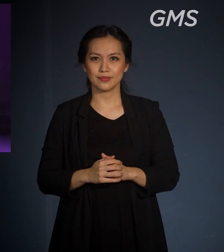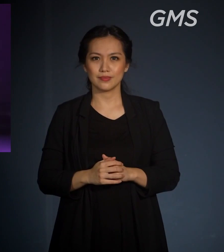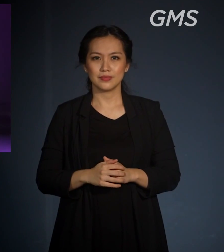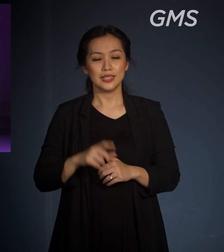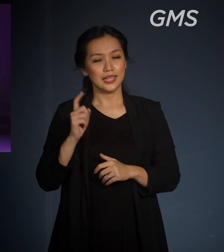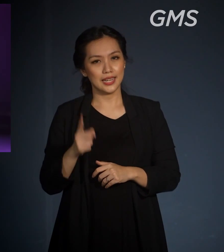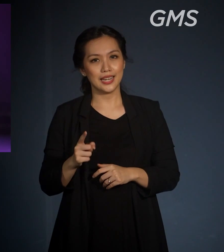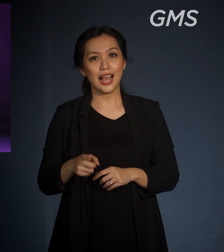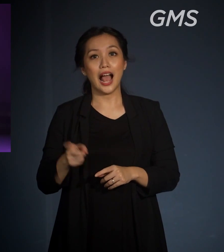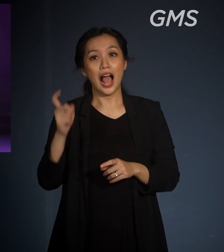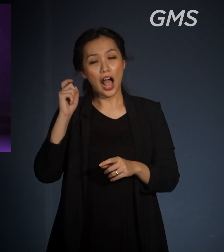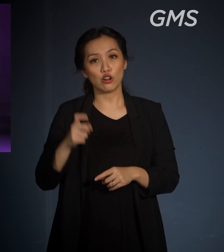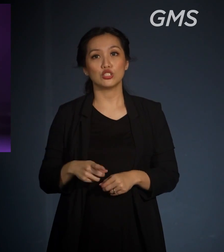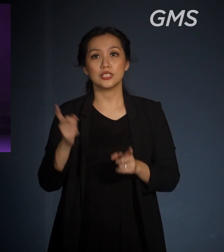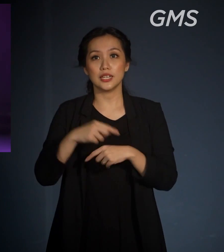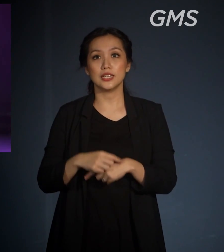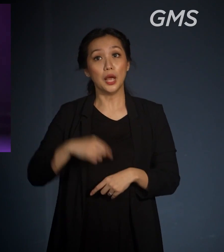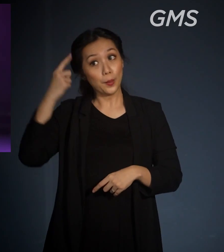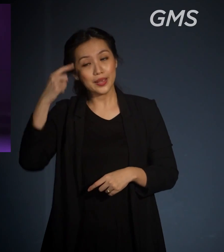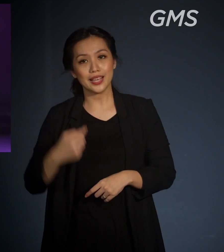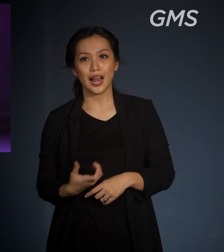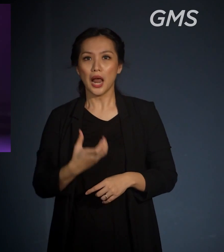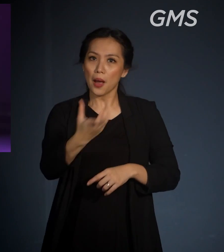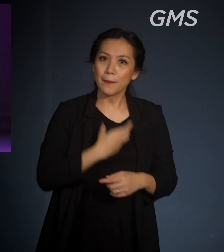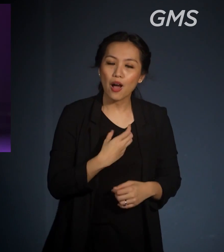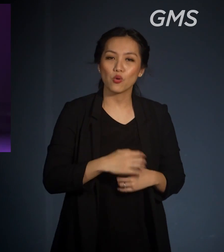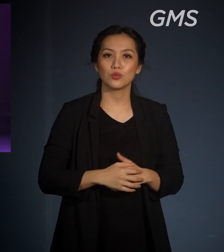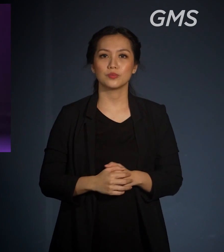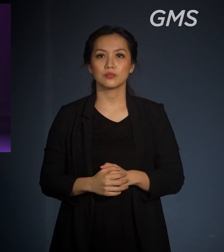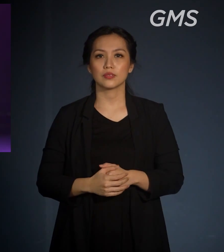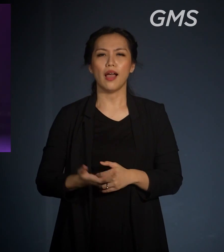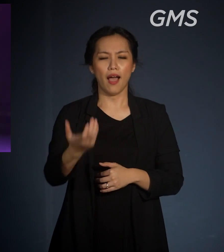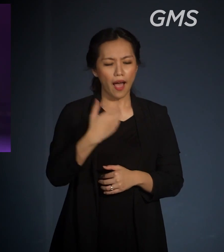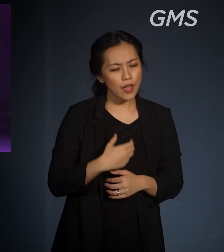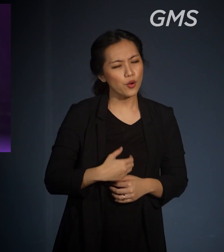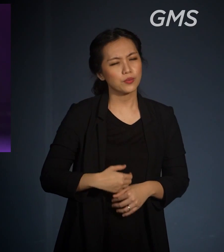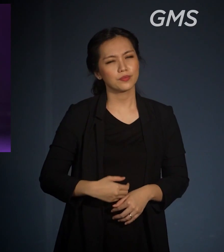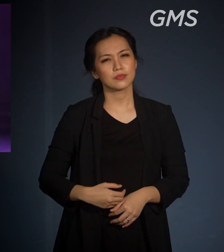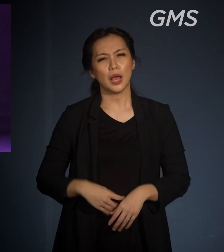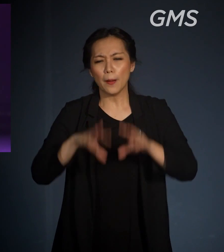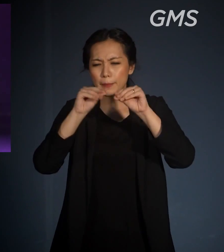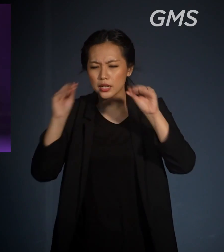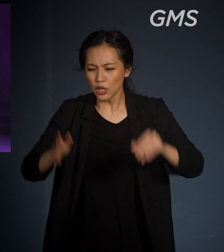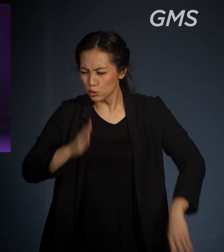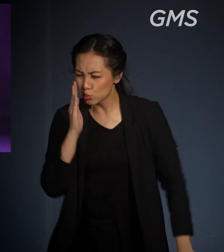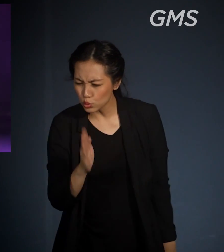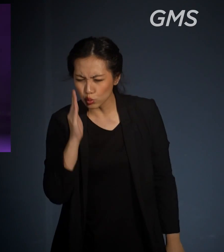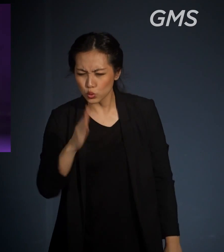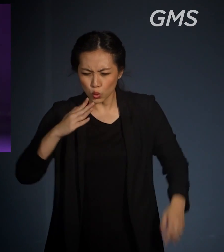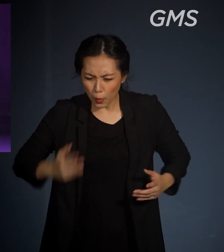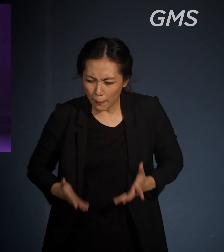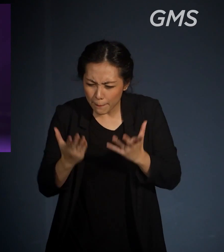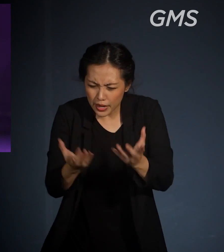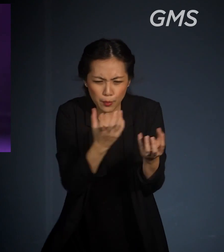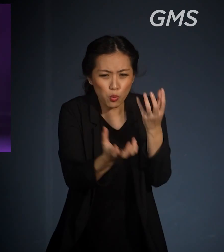motivasi. Kalau aku sudah diselamatkan, artinya aku mau bekerja memberi buah. Aku mau bekerja lebih keras memberikan buah. Aku